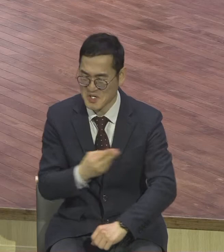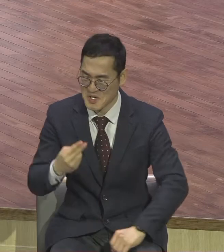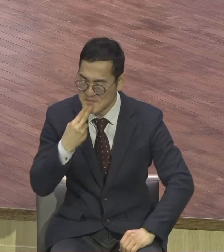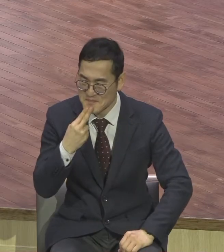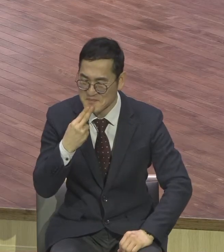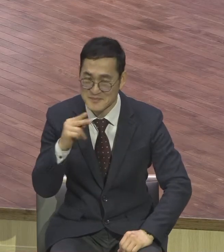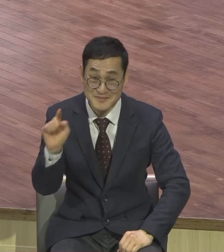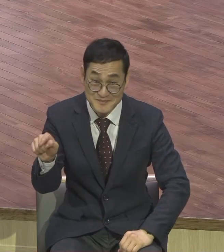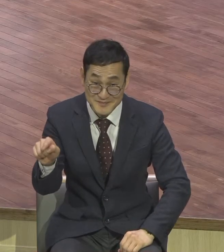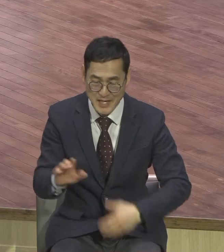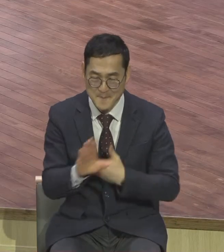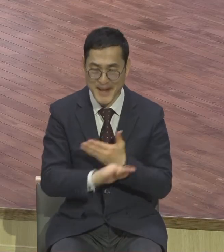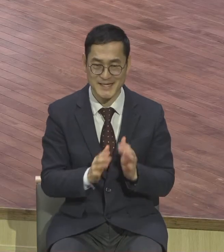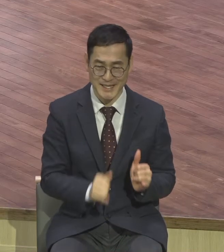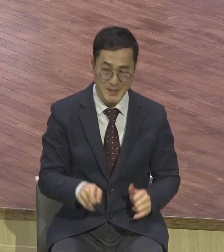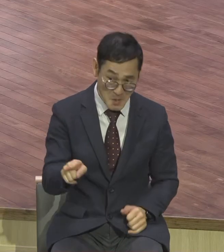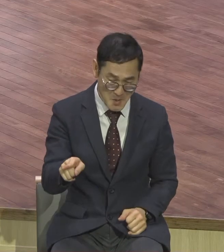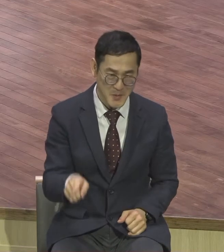바르시엔들이